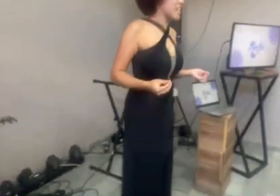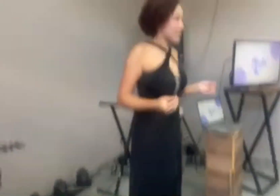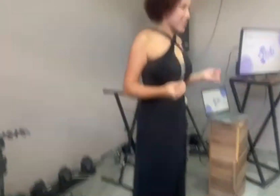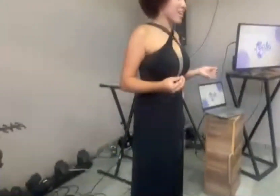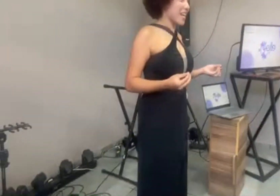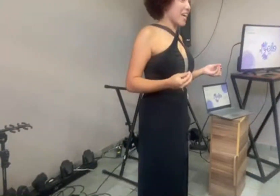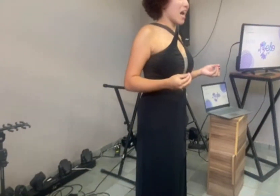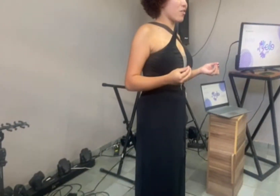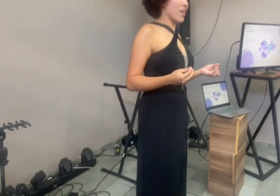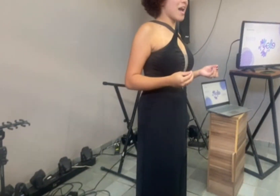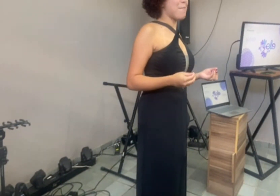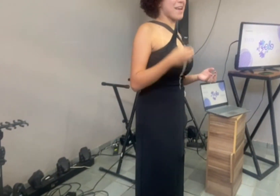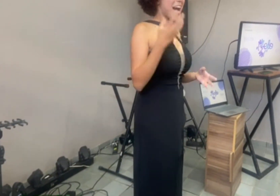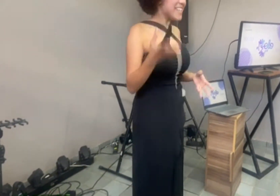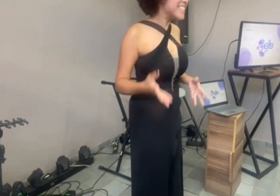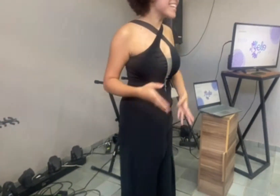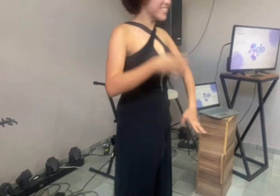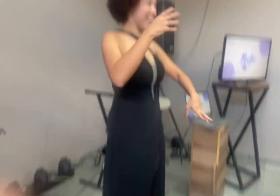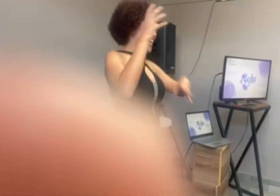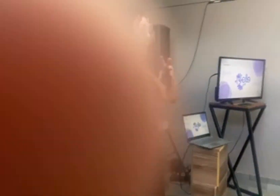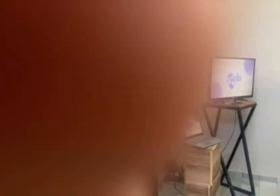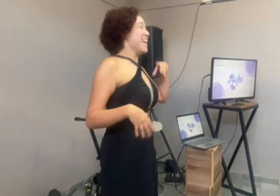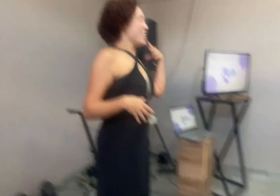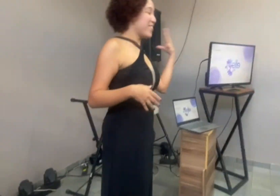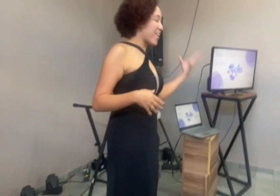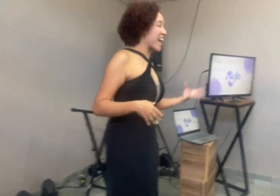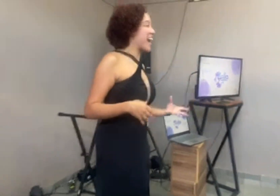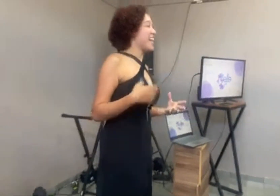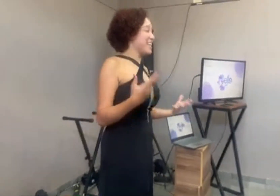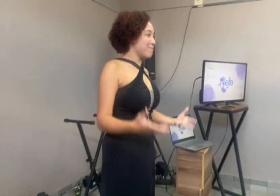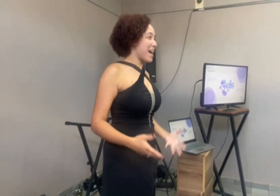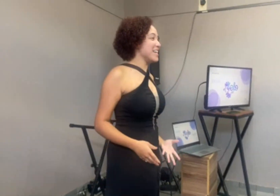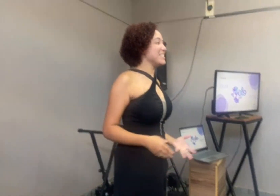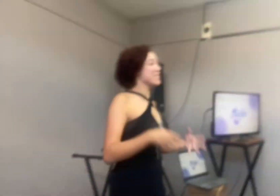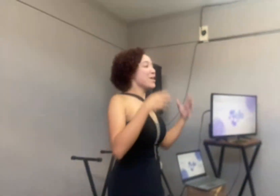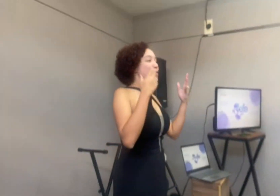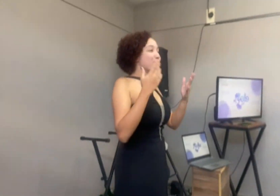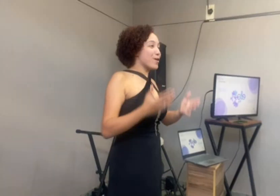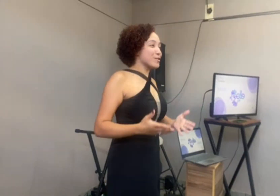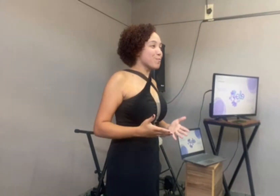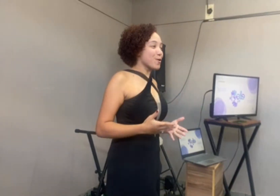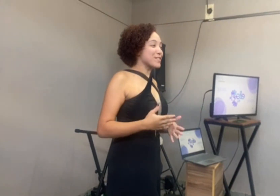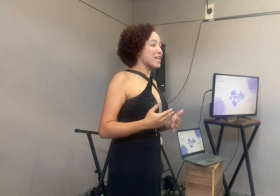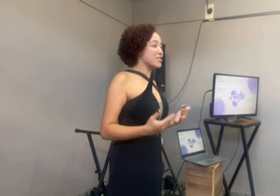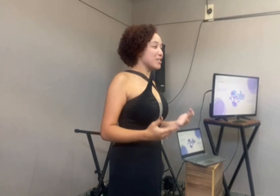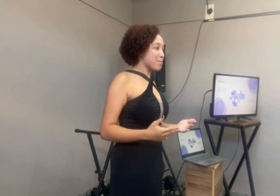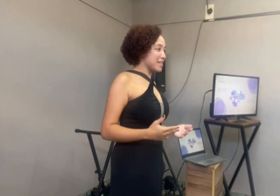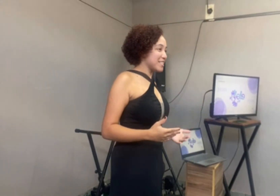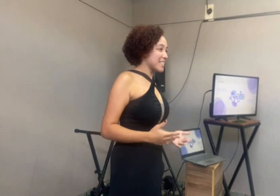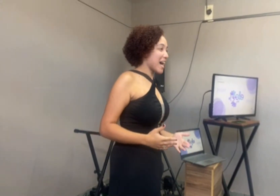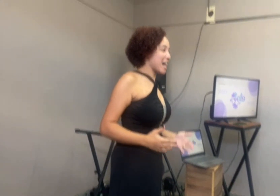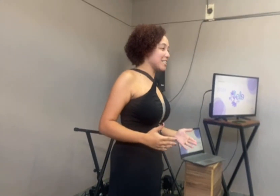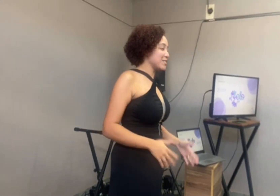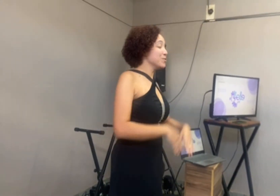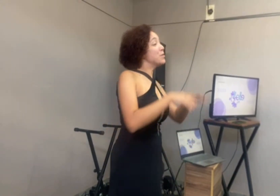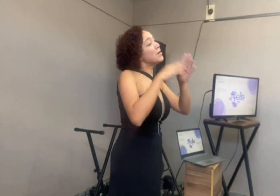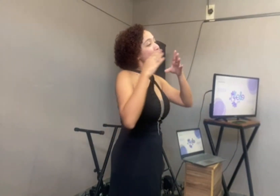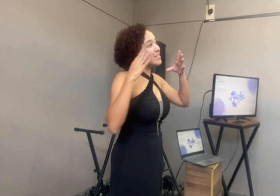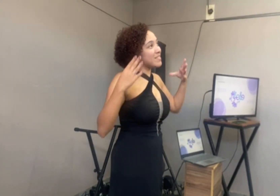prática agora, né? Agora é a prática que vai enfocar ali mais o nosso processo de aprendizado,